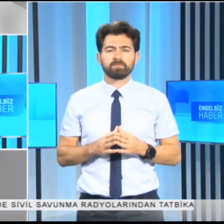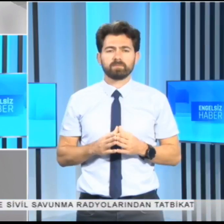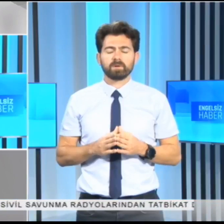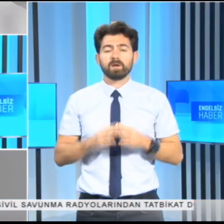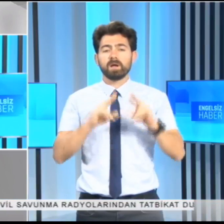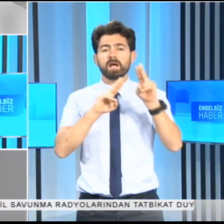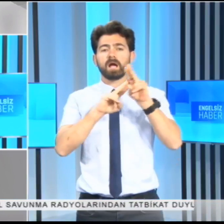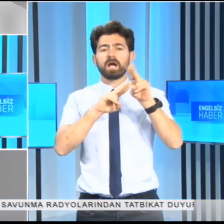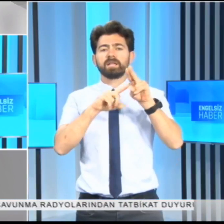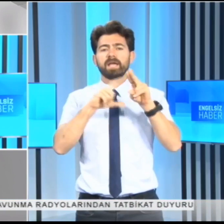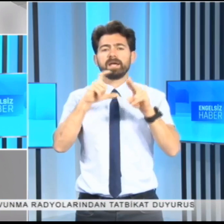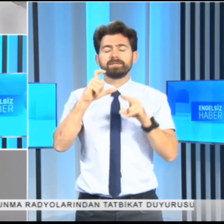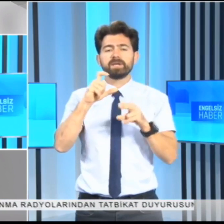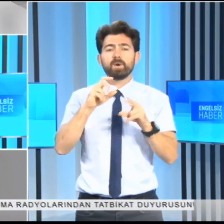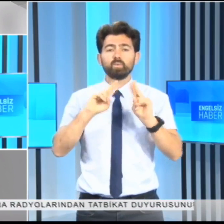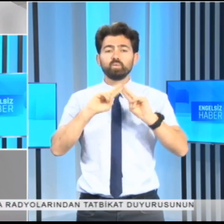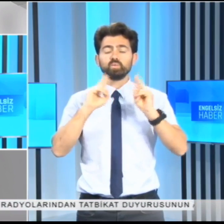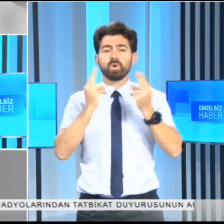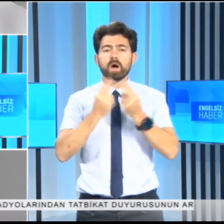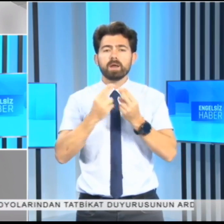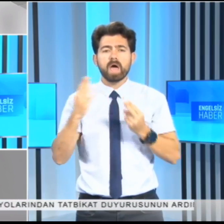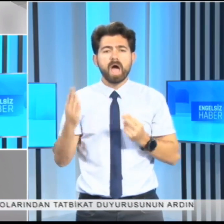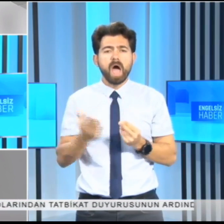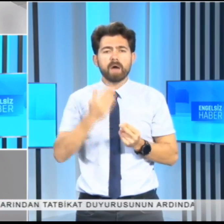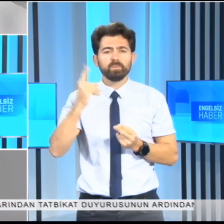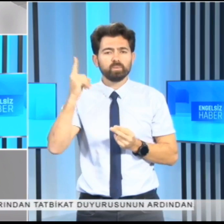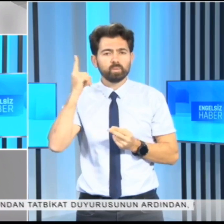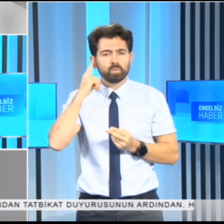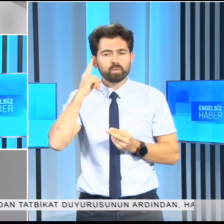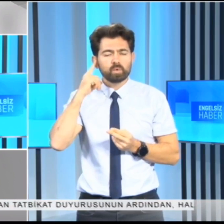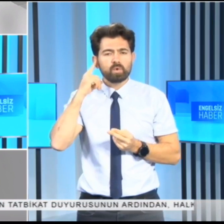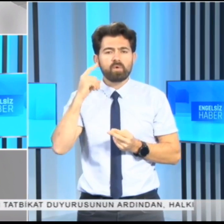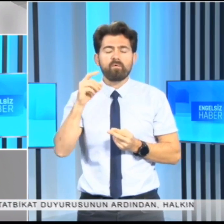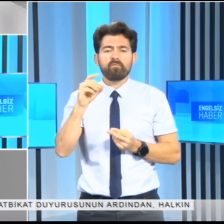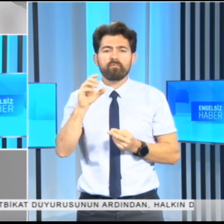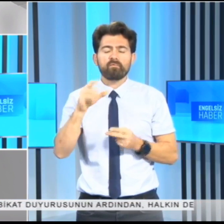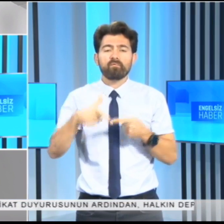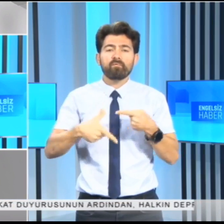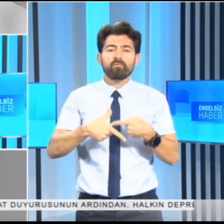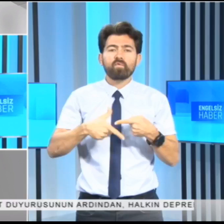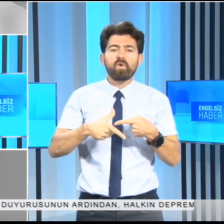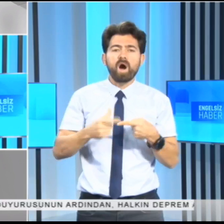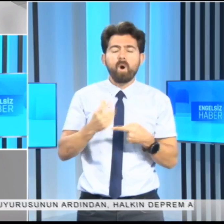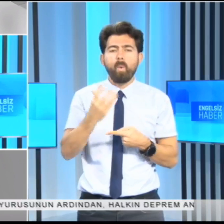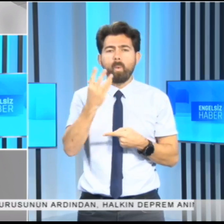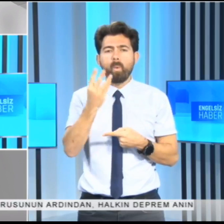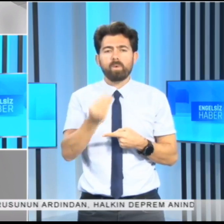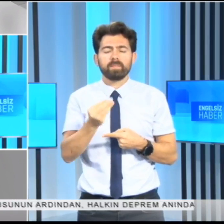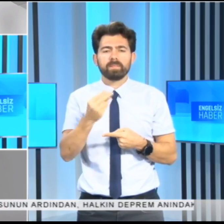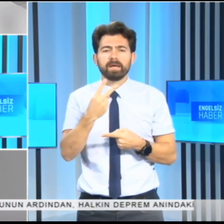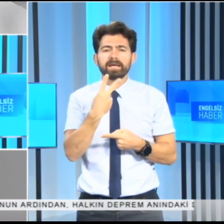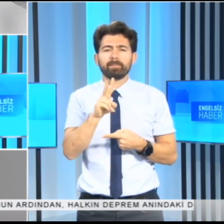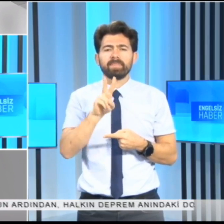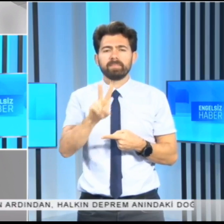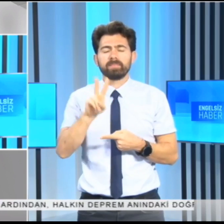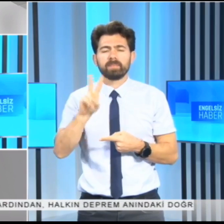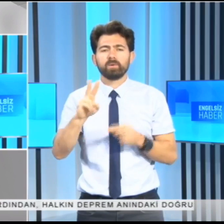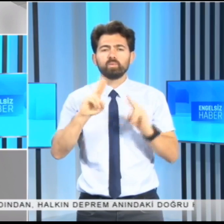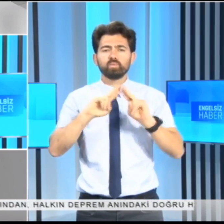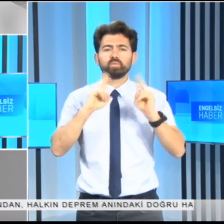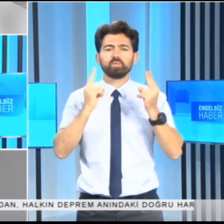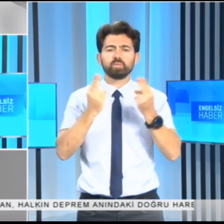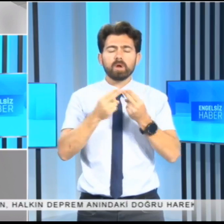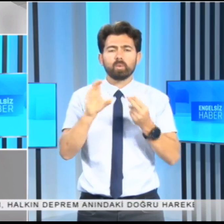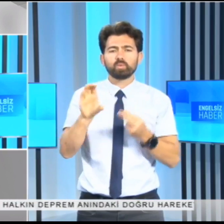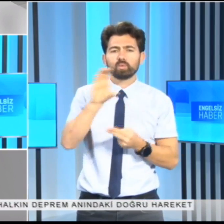Kuzey Kıbrıs Türk Cumhuriyeti dünyanın en prestijli fuarlarından olan 2022